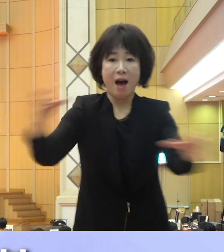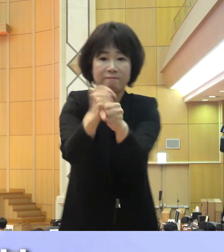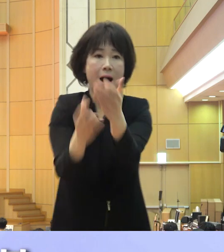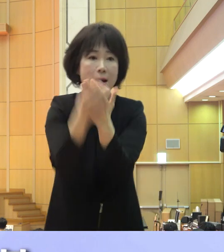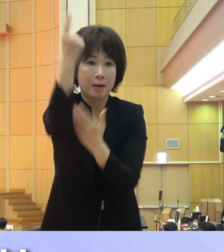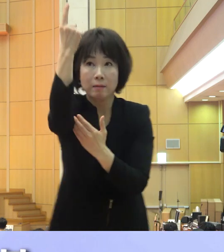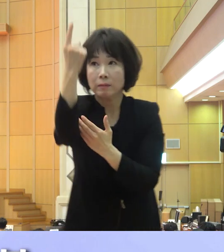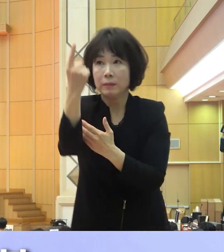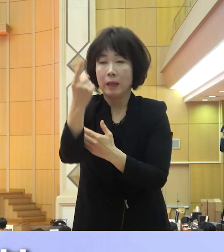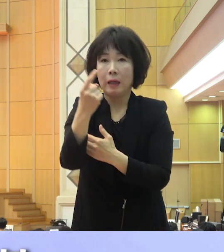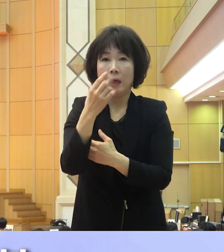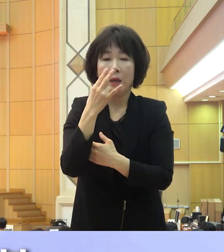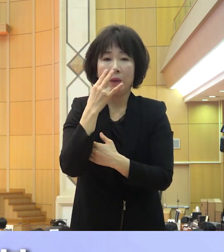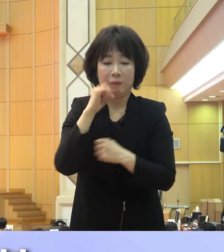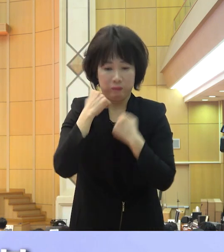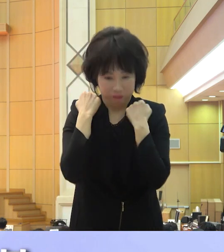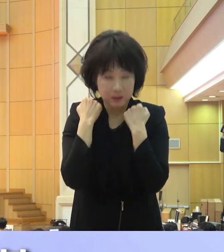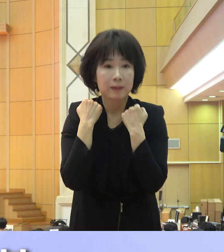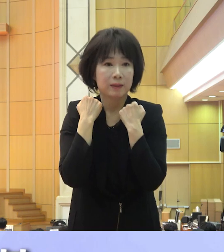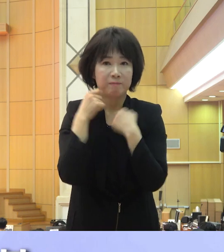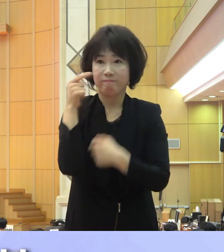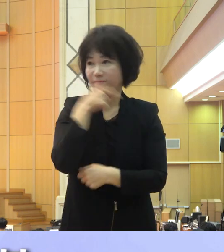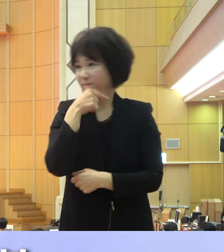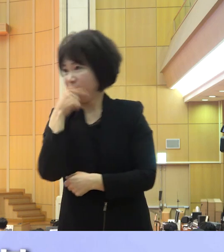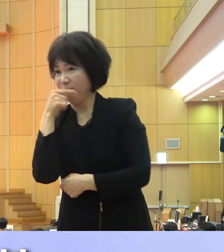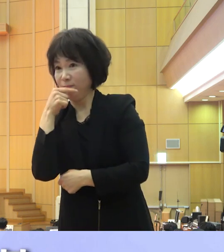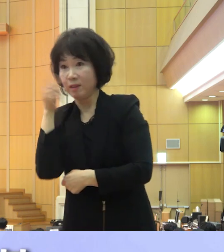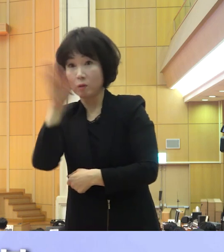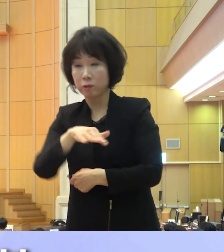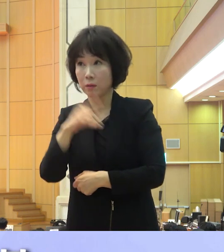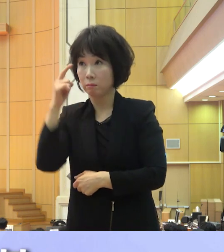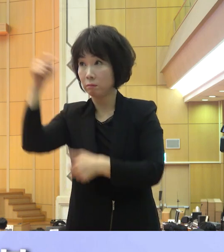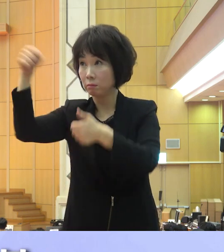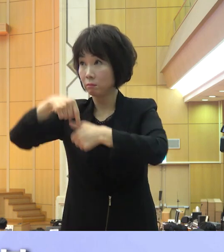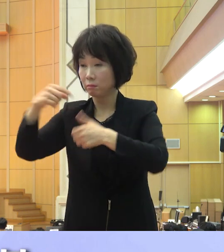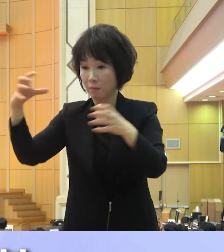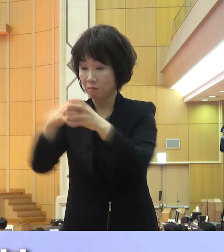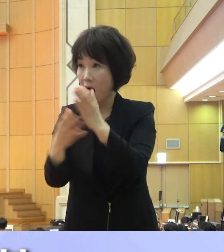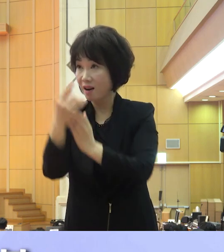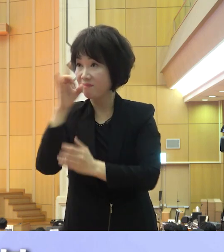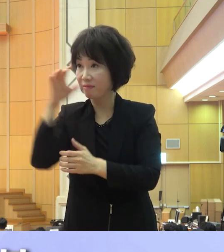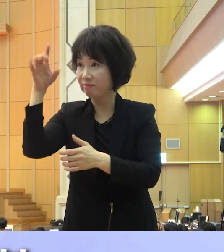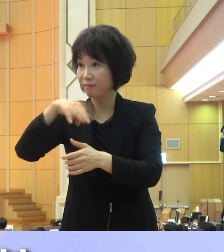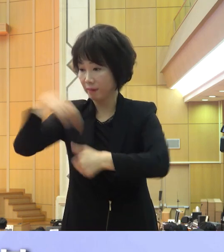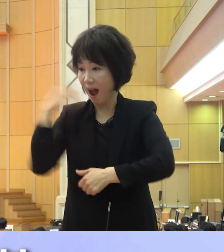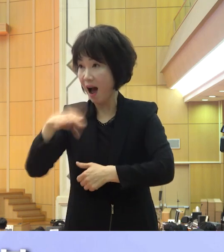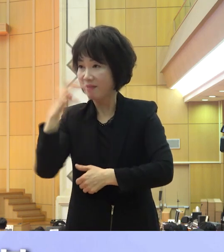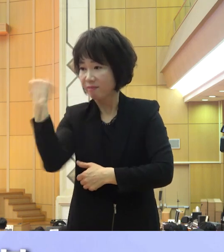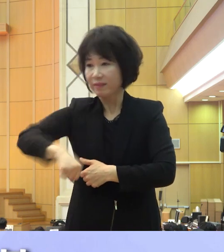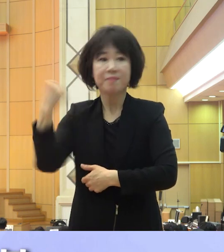그런데도 불구하고 어떤 모 언론사가 계속 기사화를 하니까 그런다고